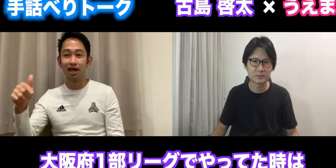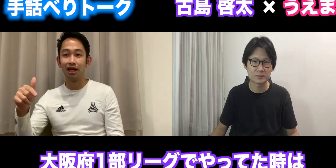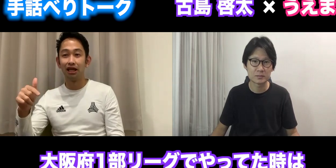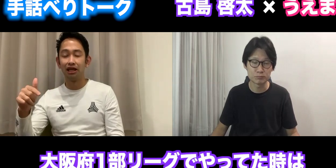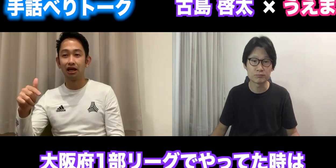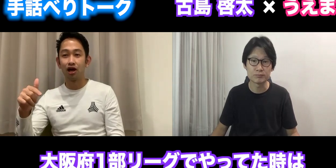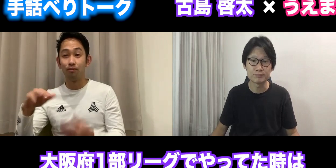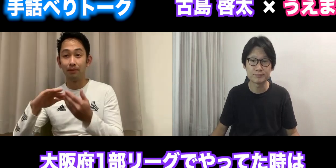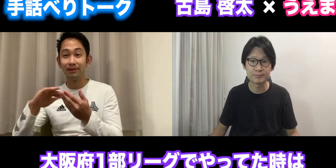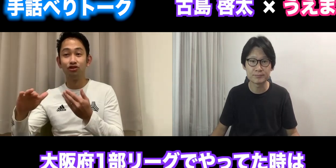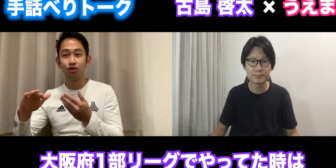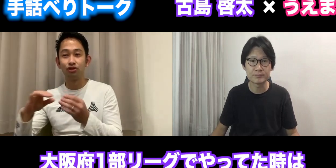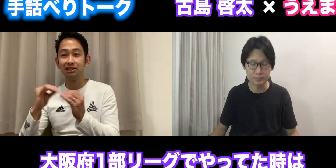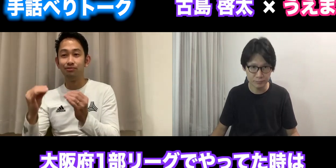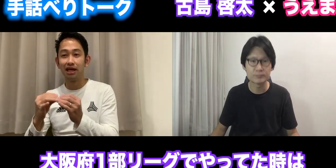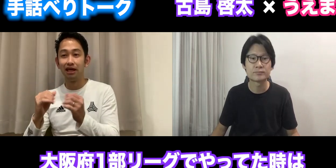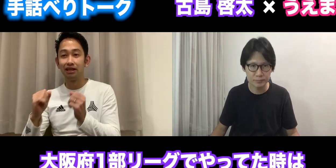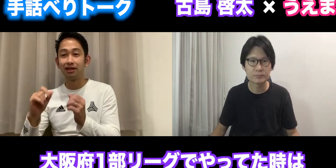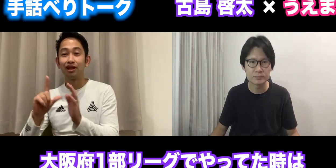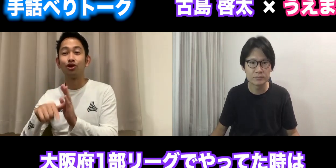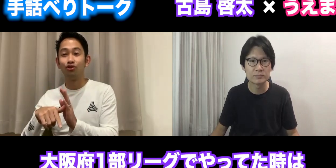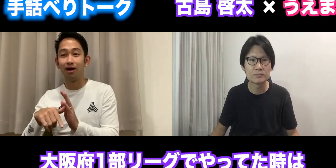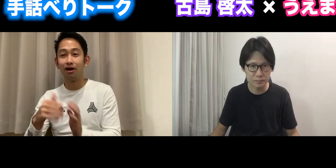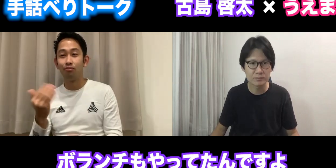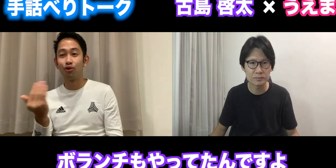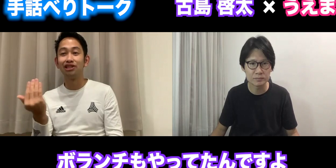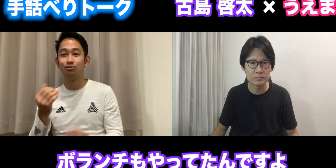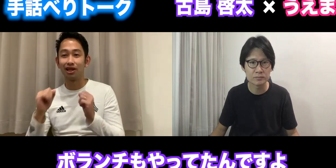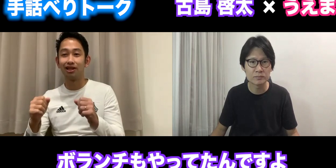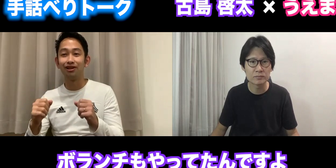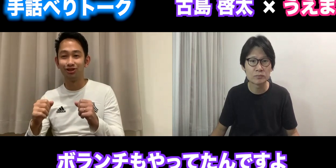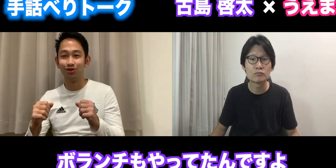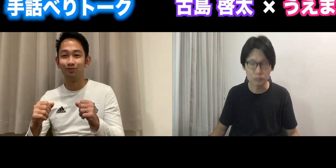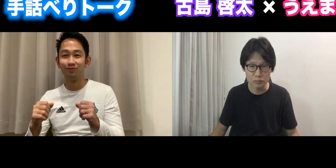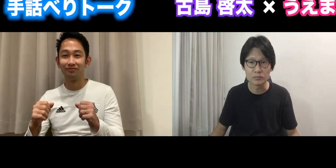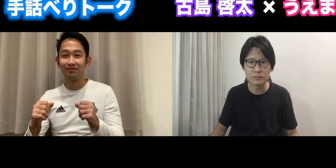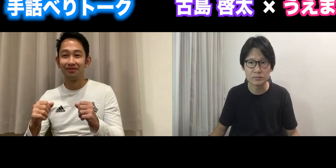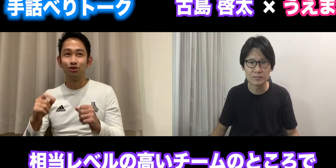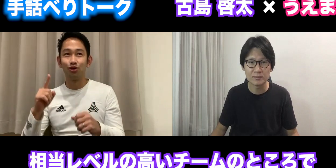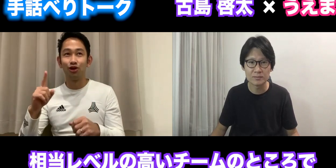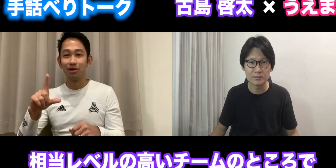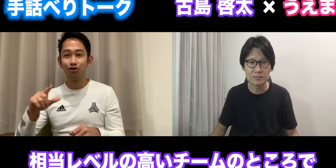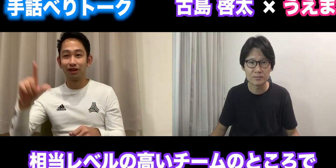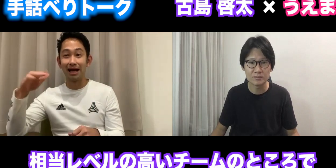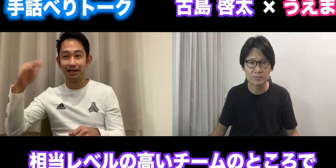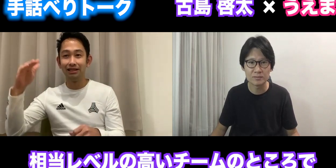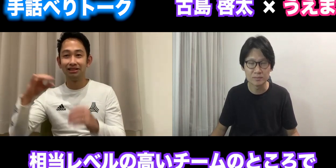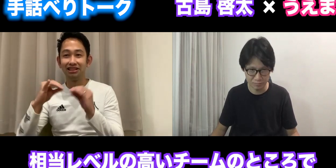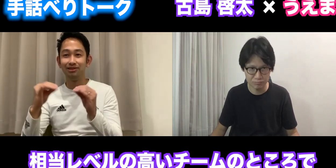まぁべきの人でやってた時はご覧1もやってたんですよねそのレベル値チームも